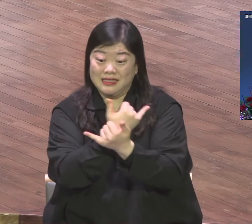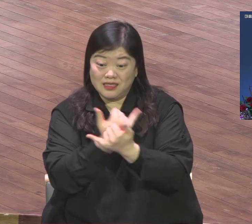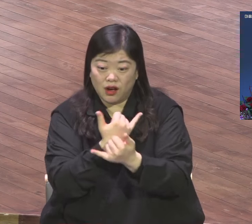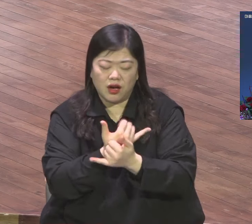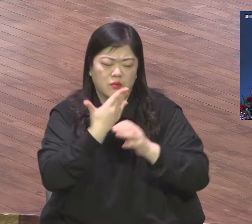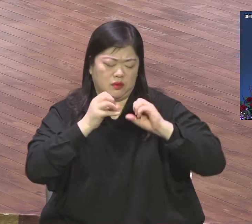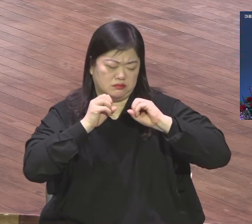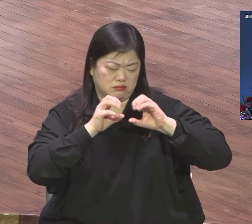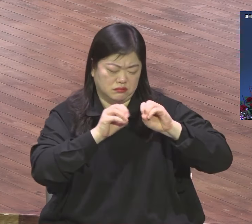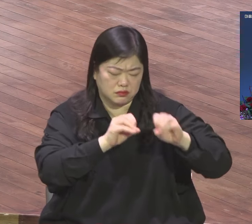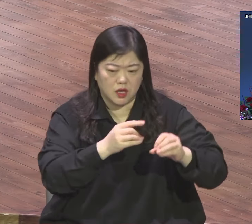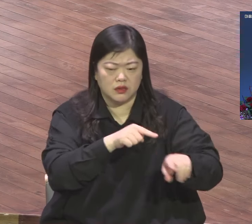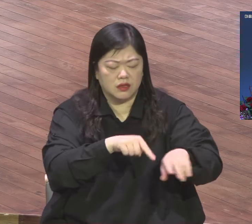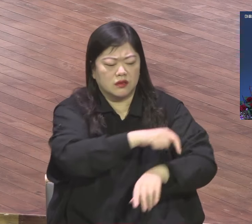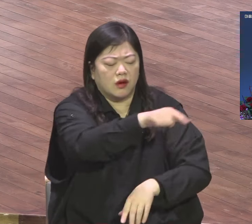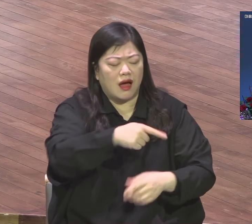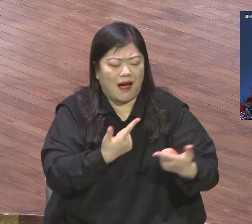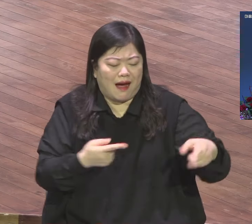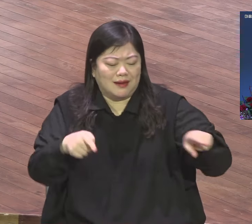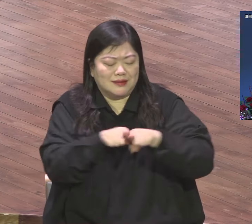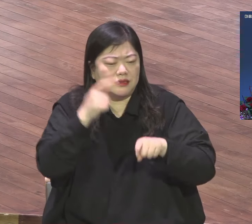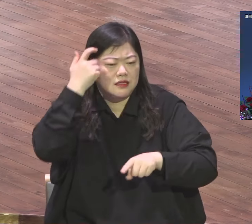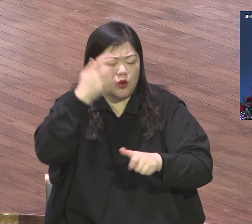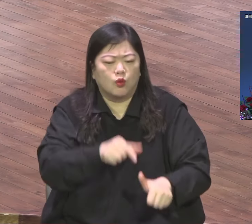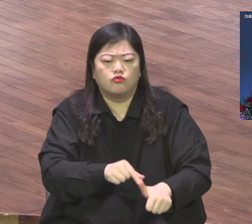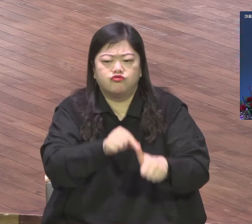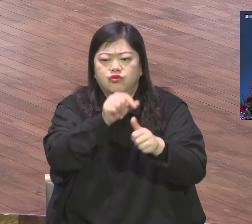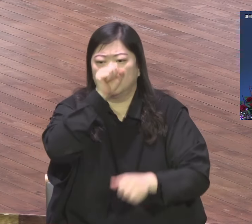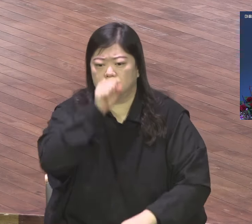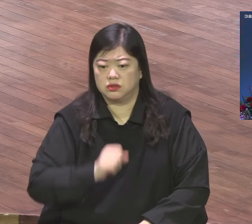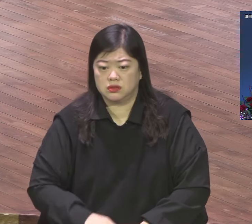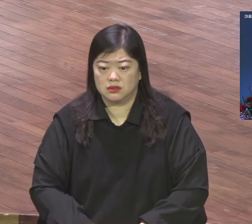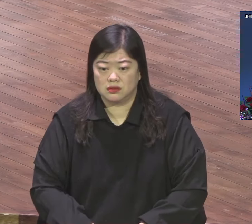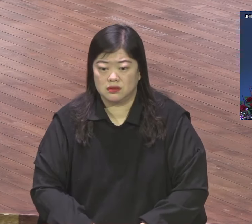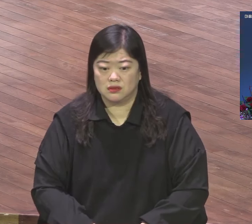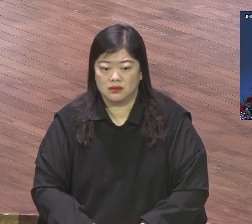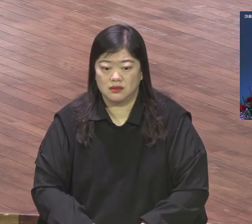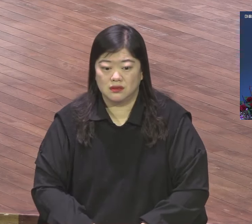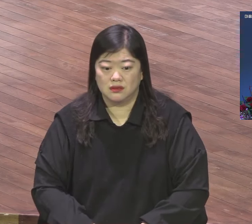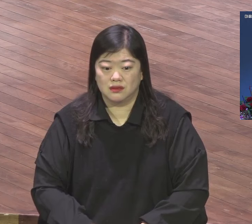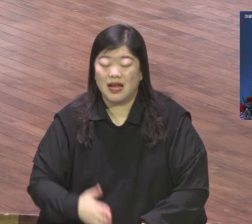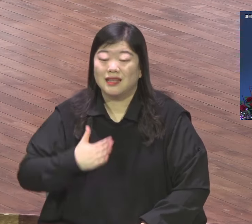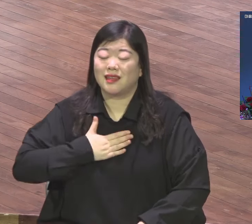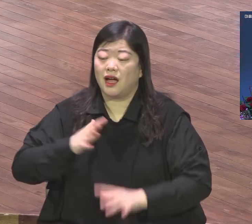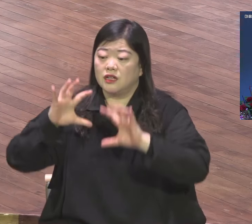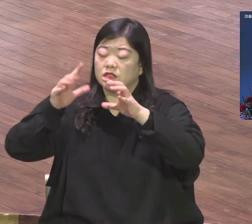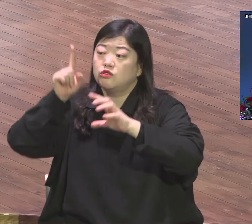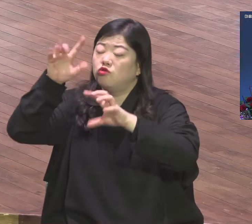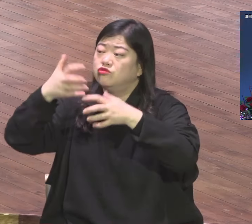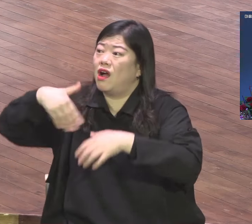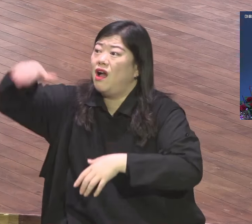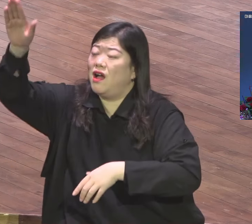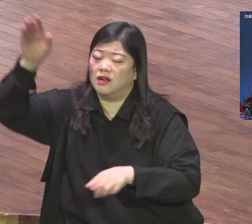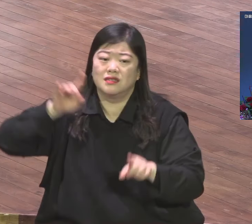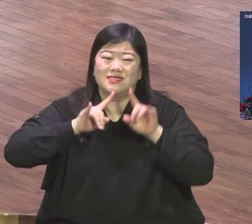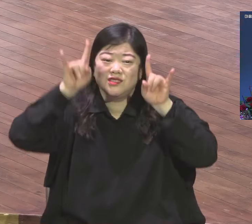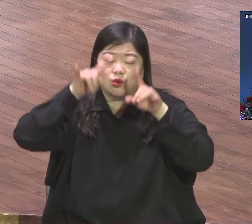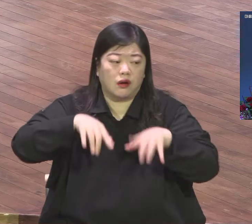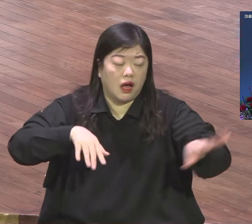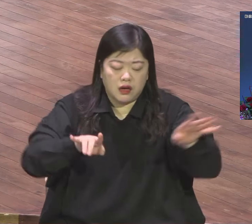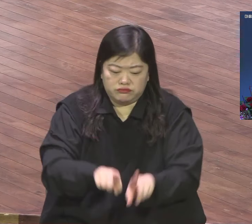친척들 구원받기 원한다. 지옥을 갔다 오고 천국을 갔다 온 분이잖아요. 천국을 갔다 온 분이잖아요.